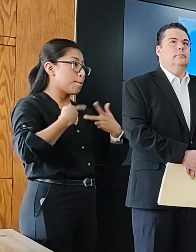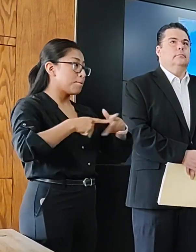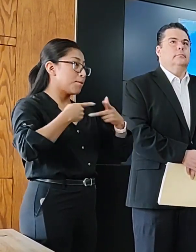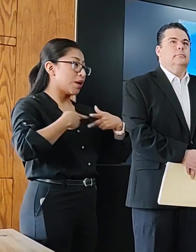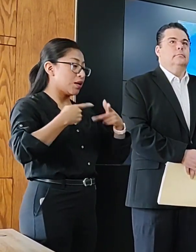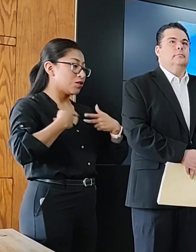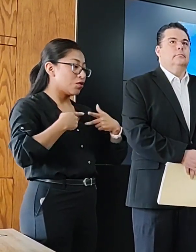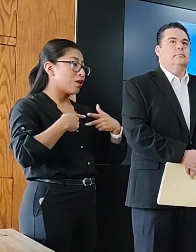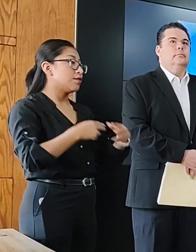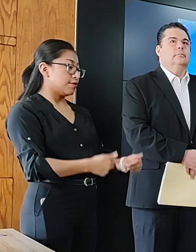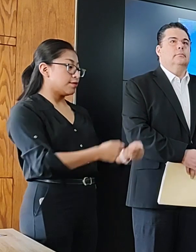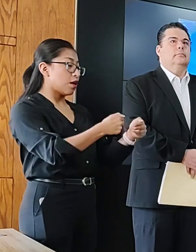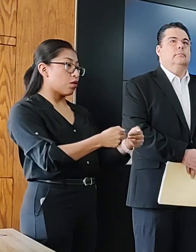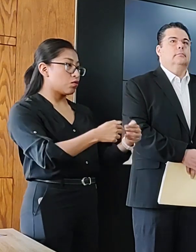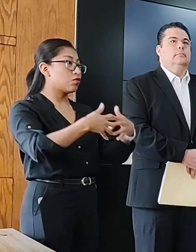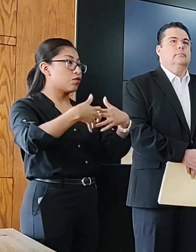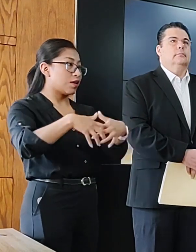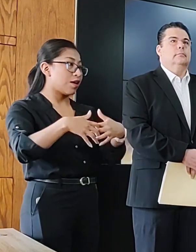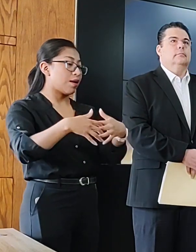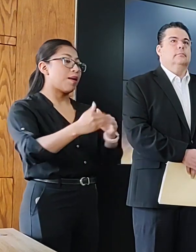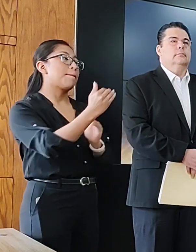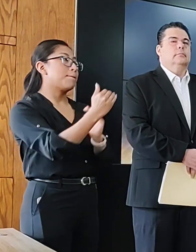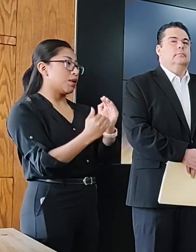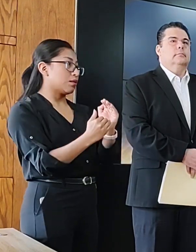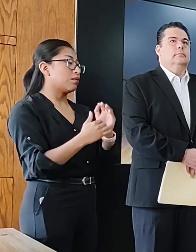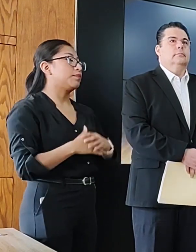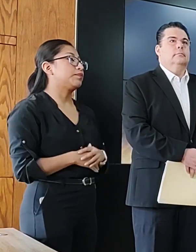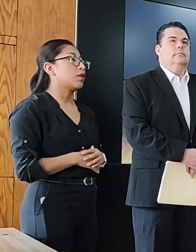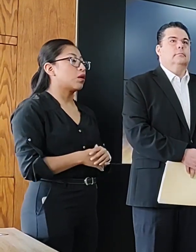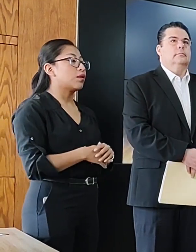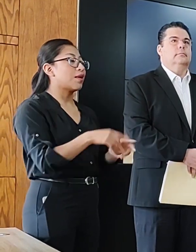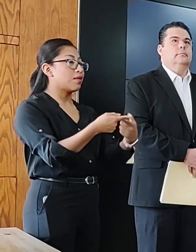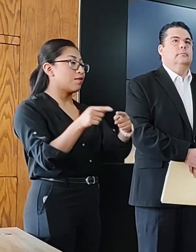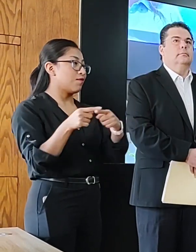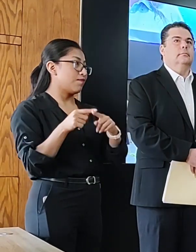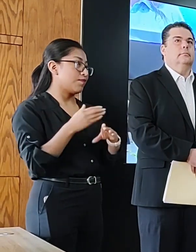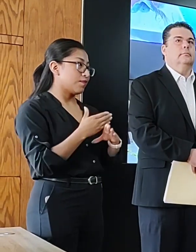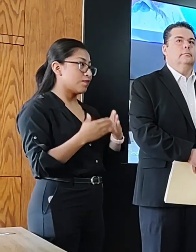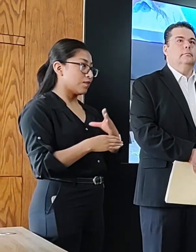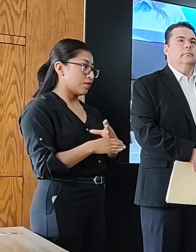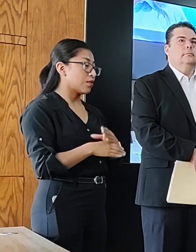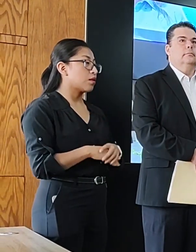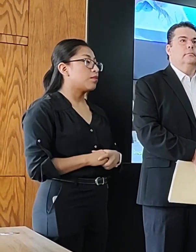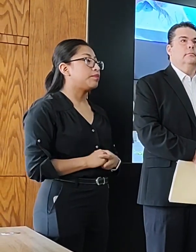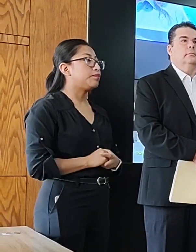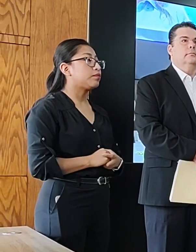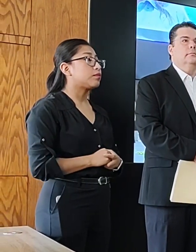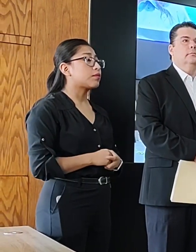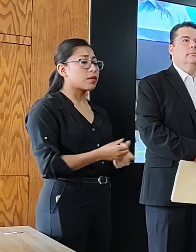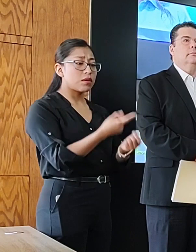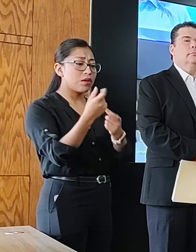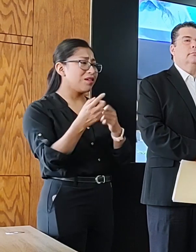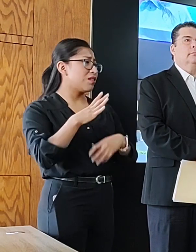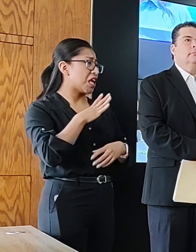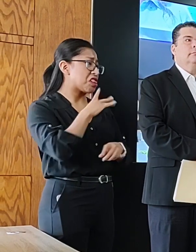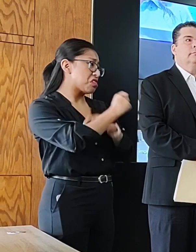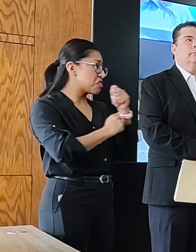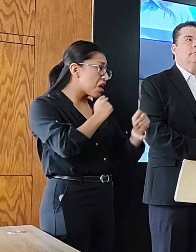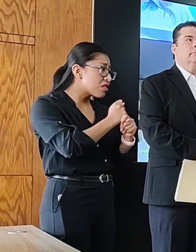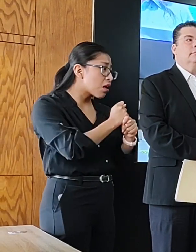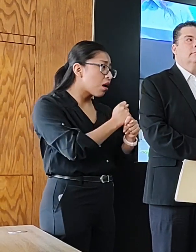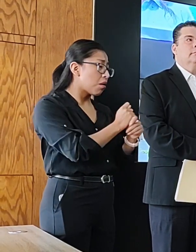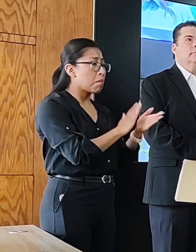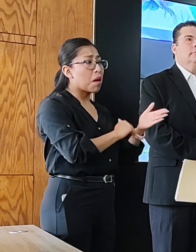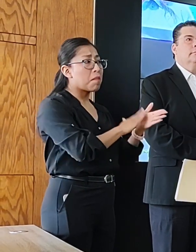y microempresarios del sector de servicios y comercio, desde quienes tienen una miscelánea, una